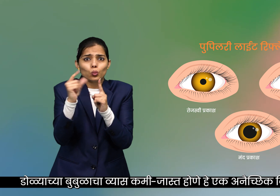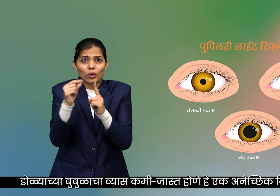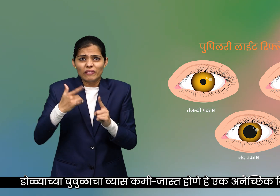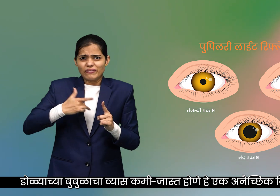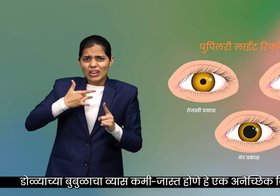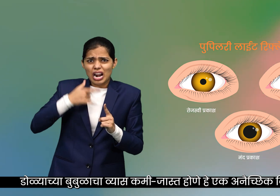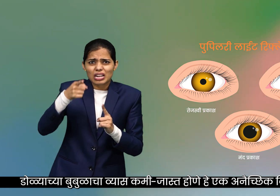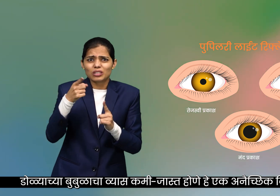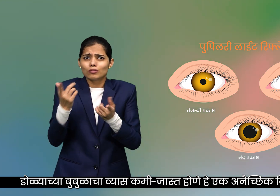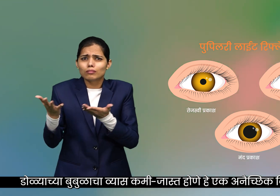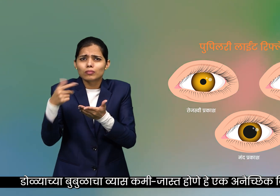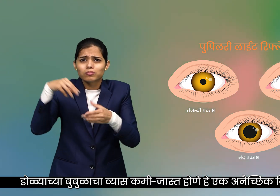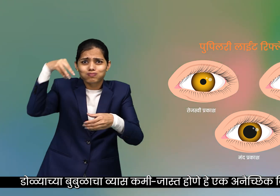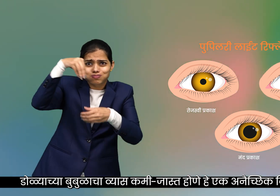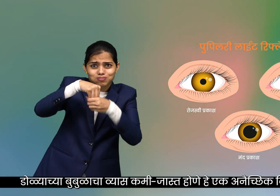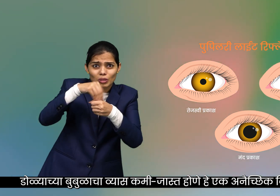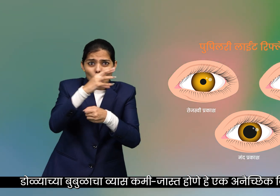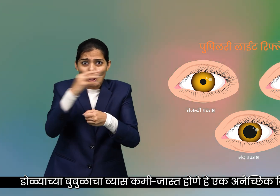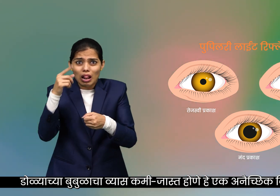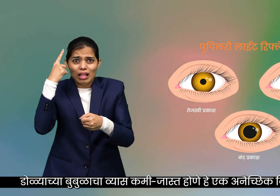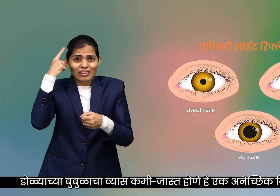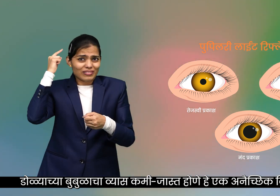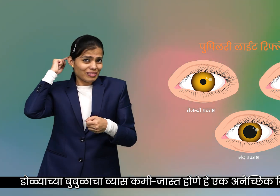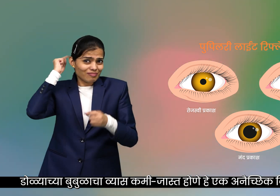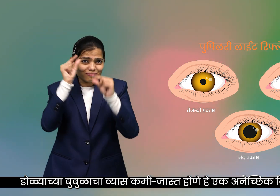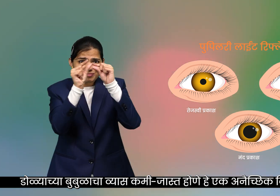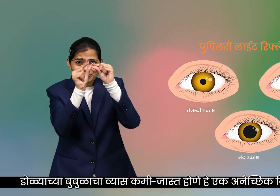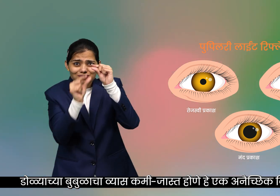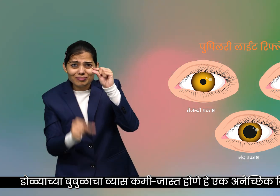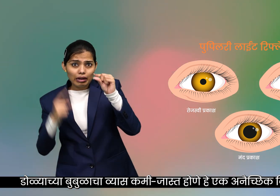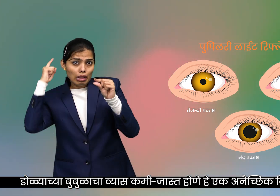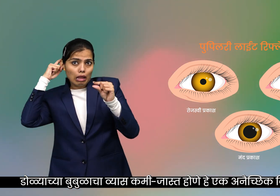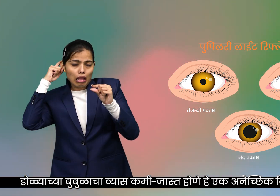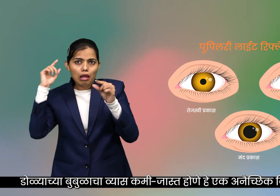डोळ्यांच्या बुबुळ्यांचा व्यास कमी जास्त होणे हे एक अनैच्छिक क्रियाकलाप आहे.